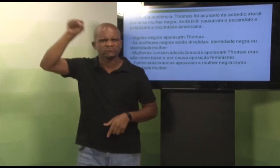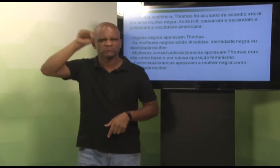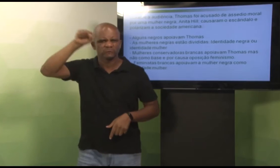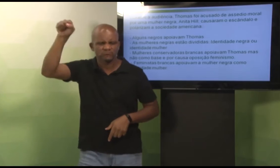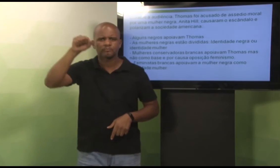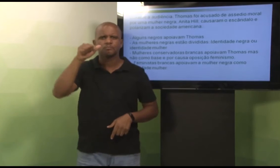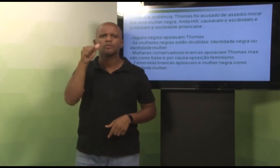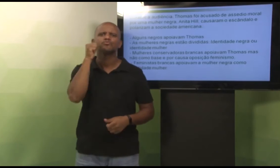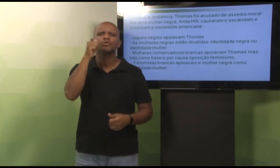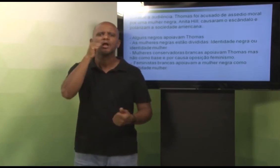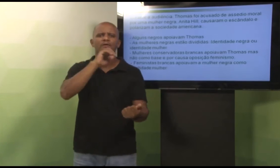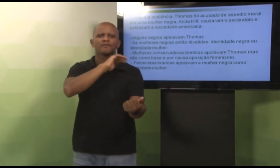Porque essas mulheres